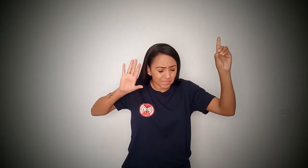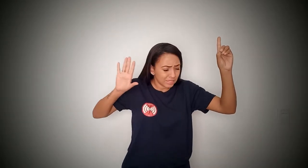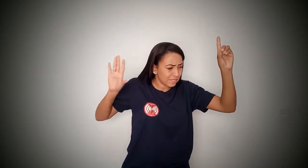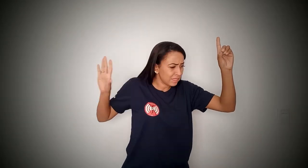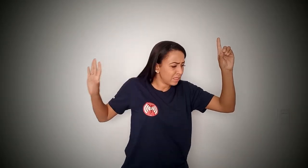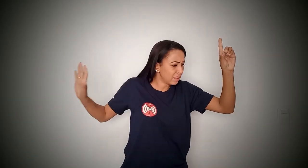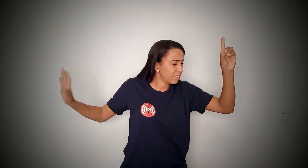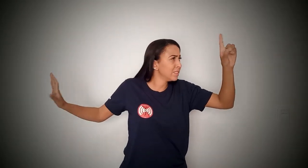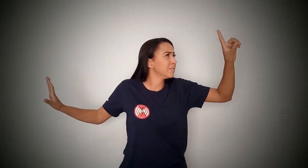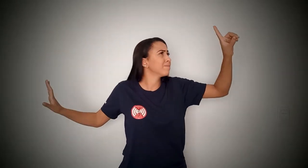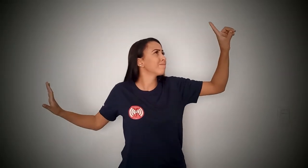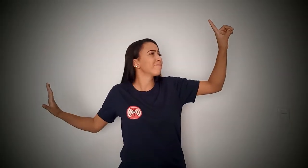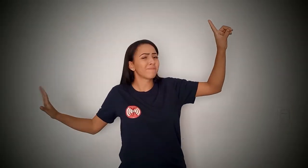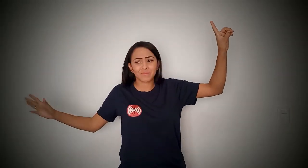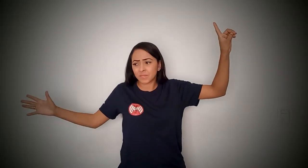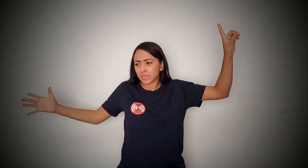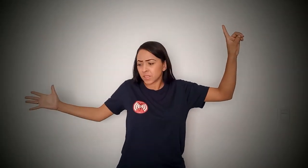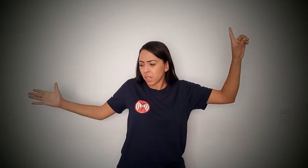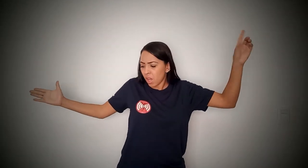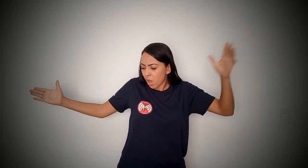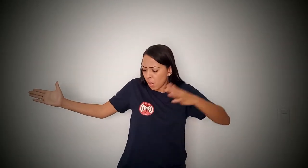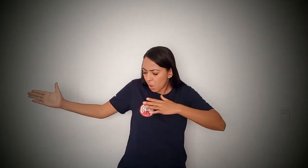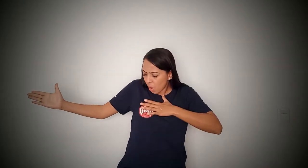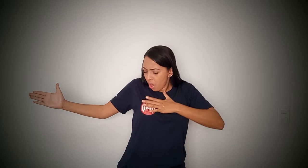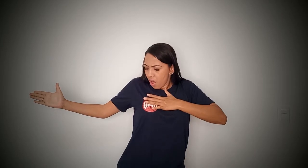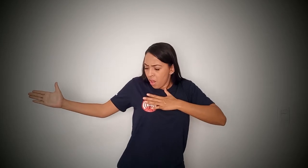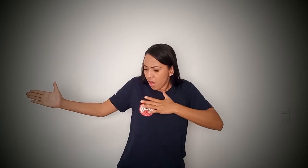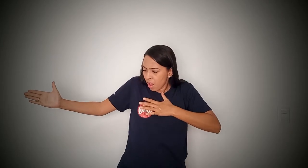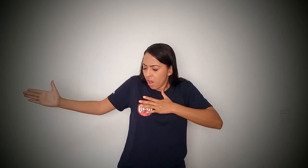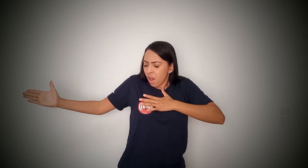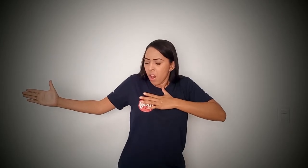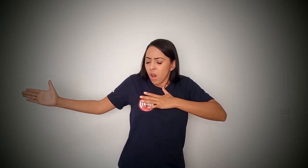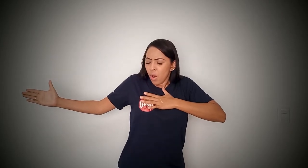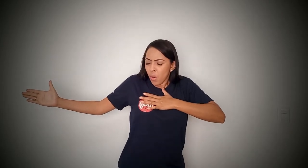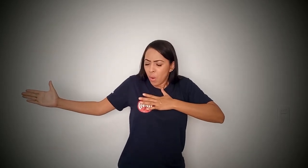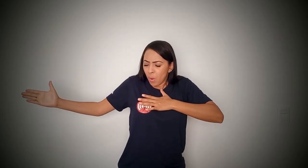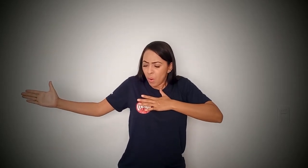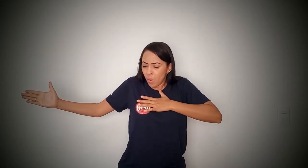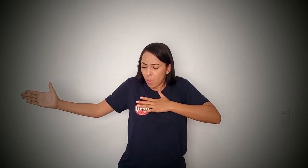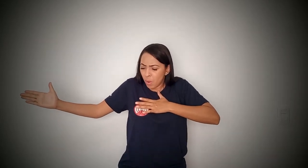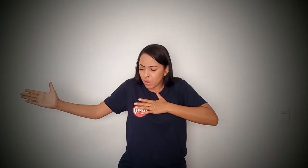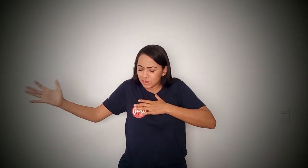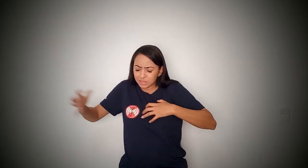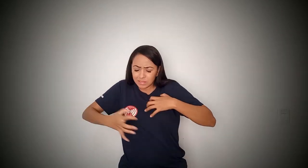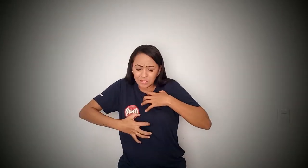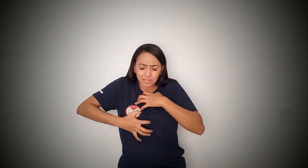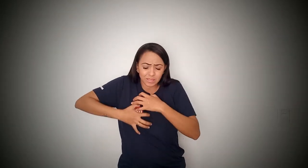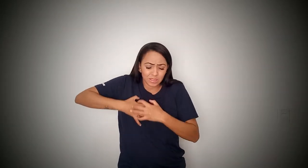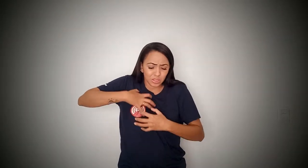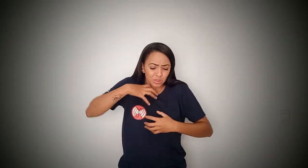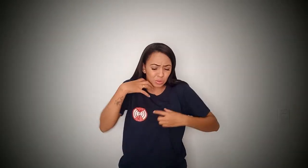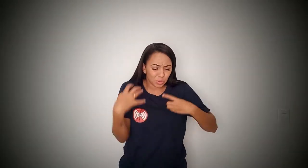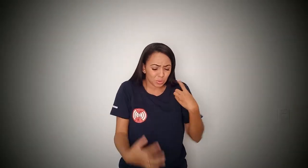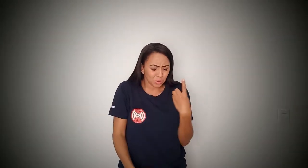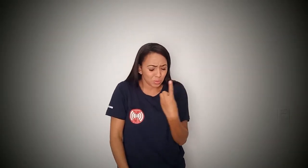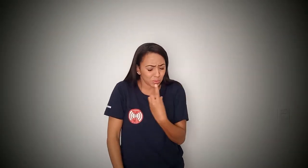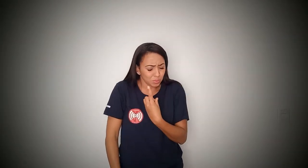cessou seu respirar, em trevas encontrou o